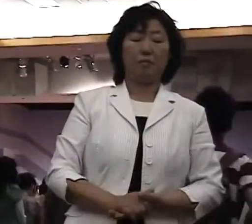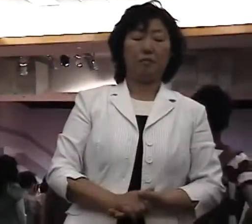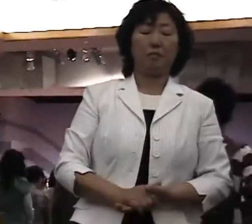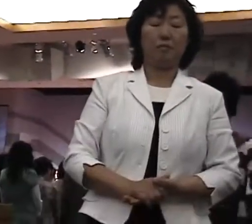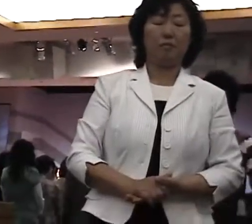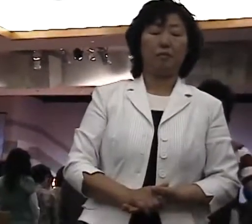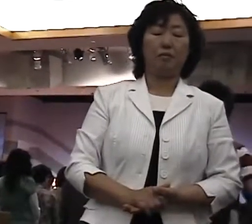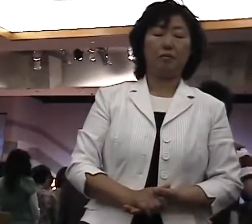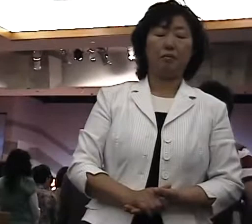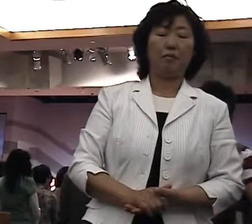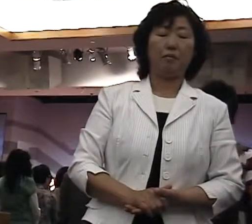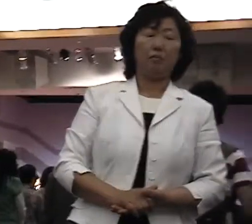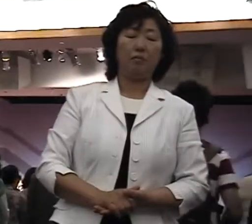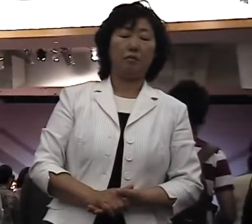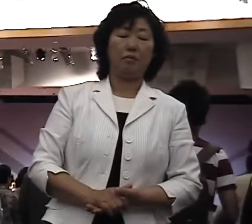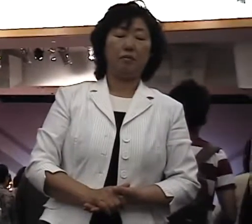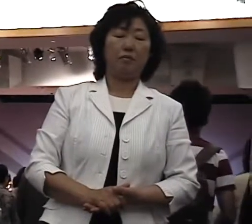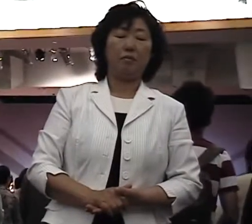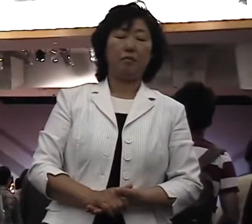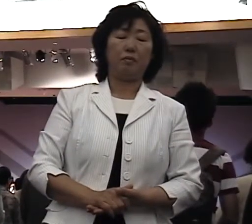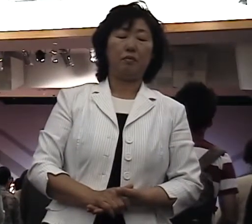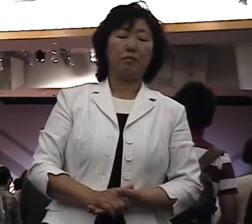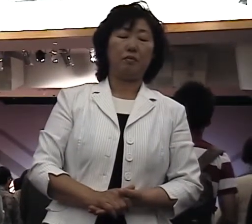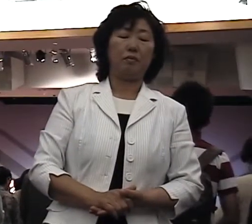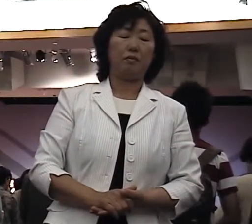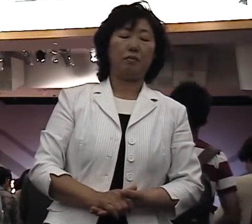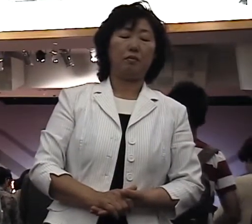내 마음에 주를 향한 사랑이